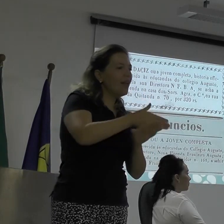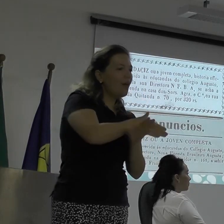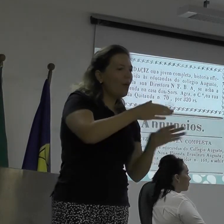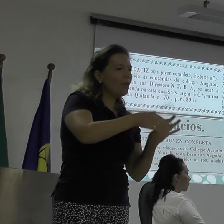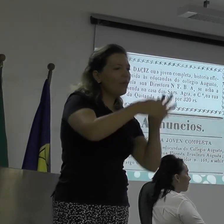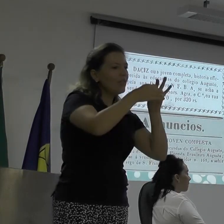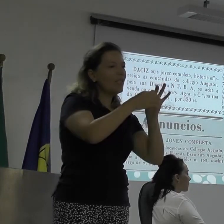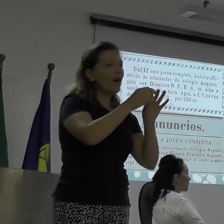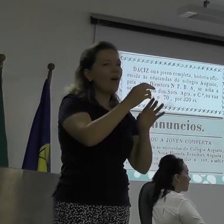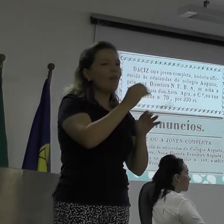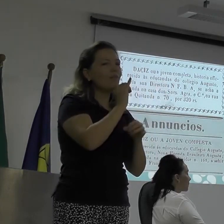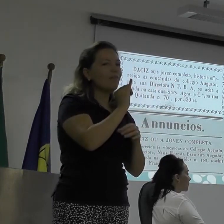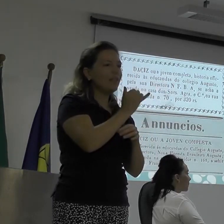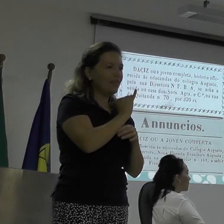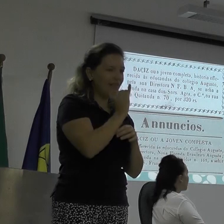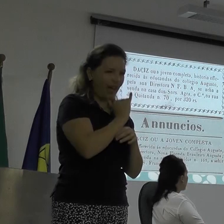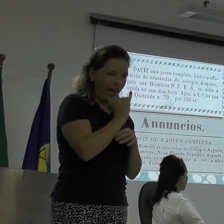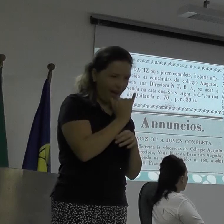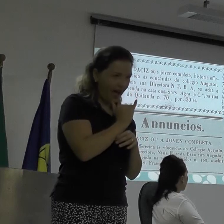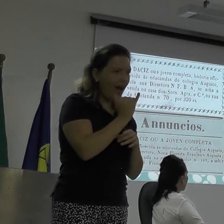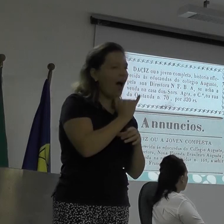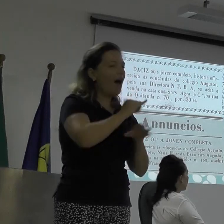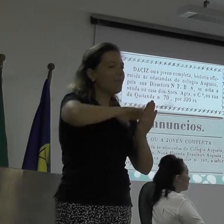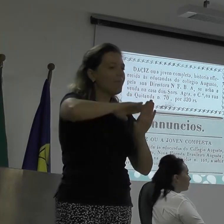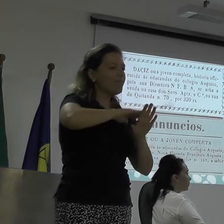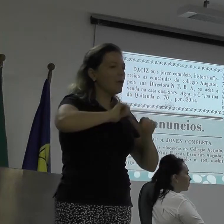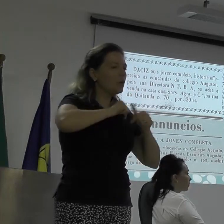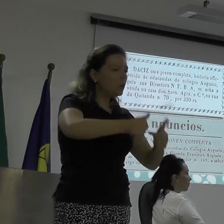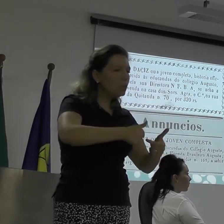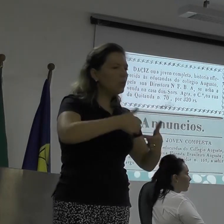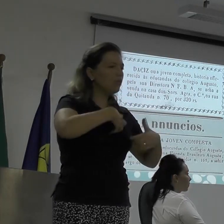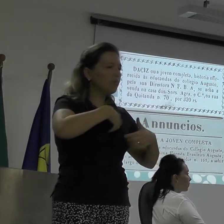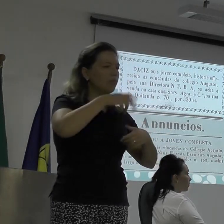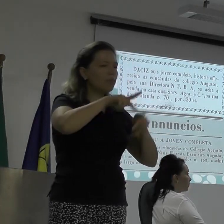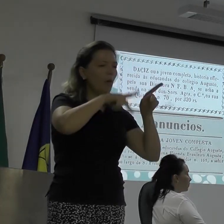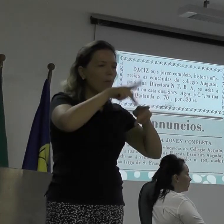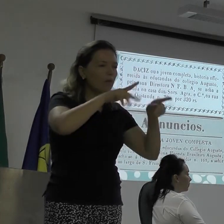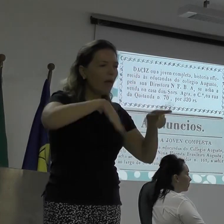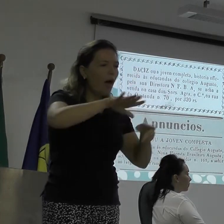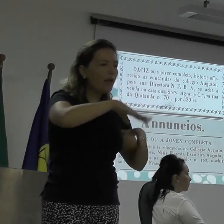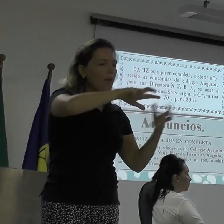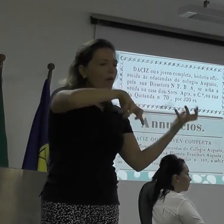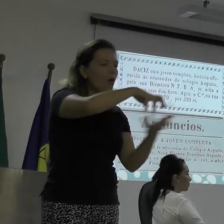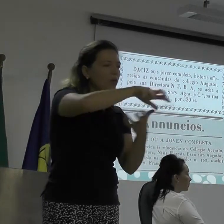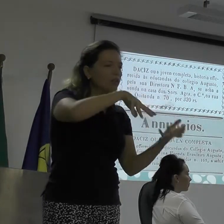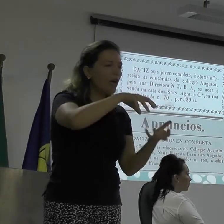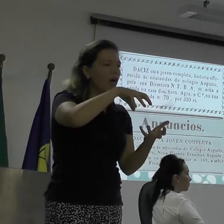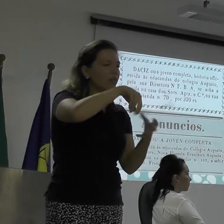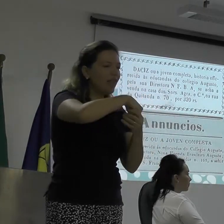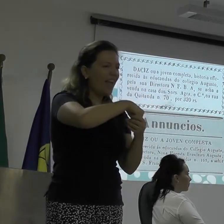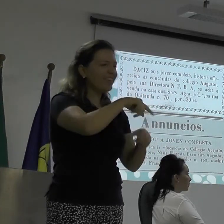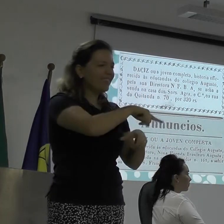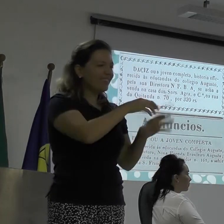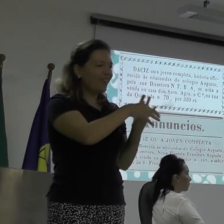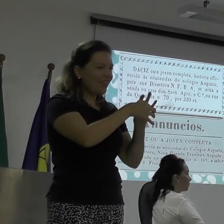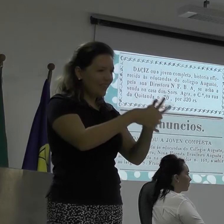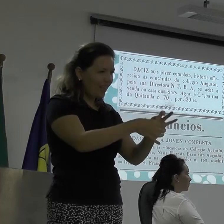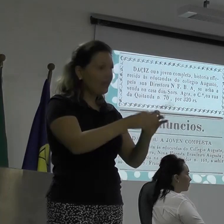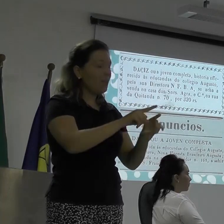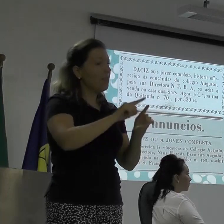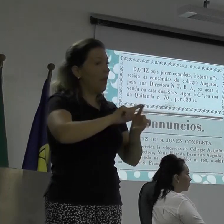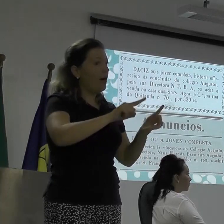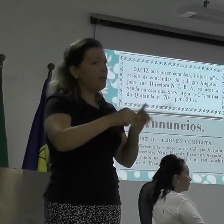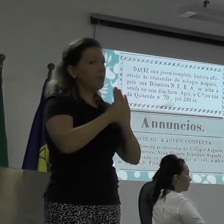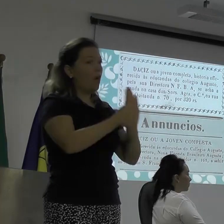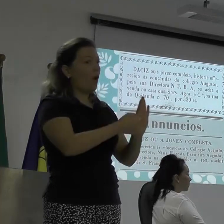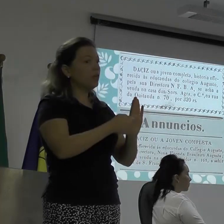italiana, a descrição da luta, dos sentimentos populares, do clima revolucionário e ainda nos revela a admiração da